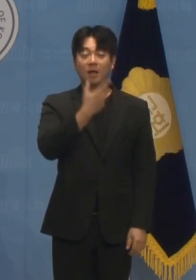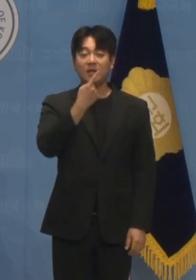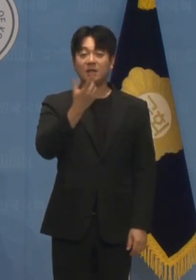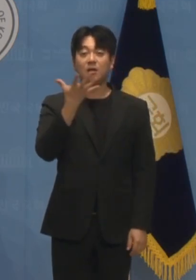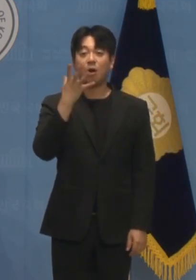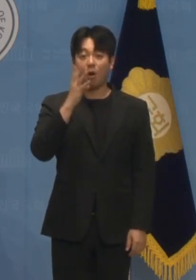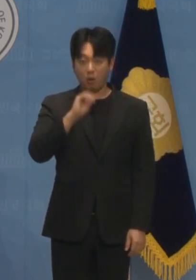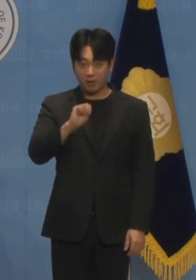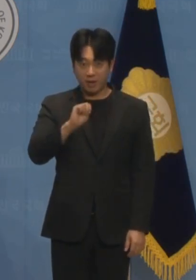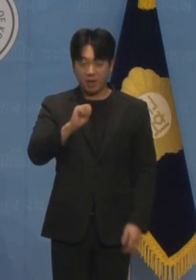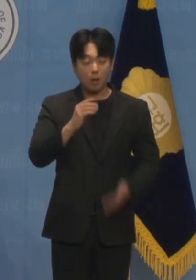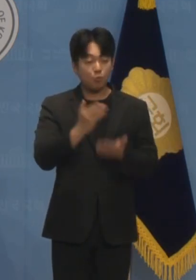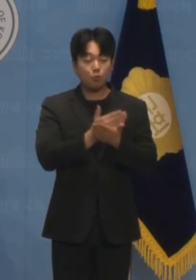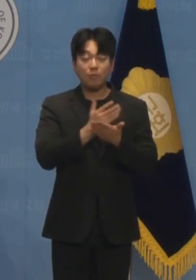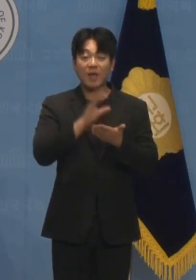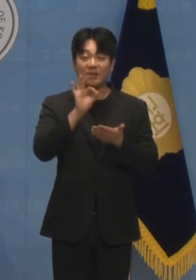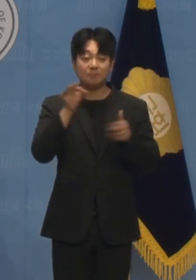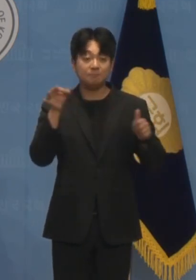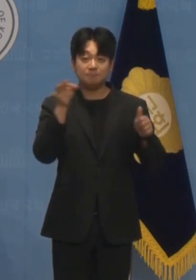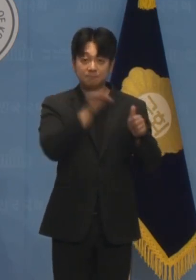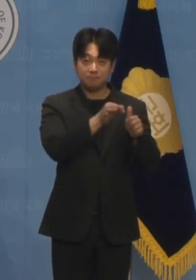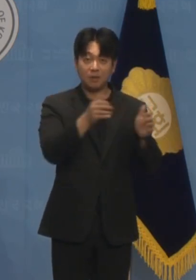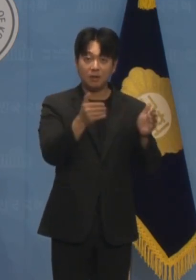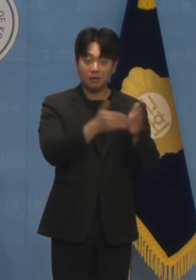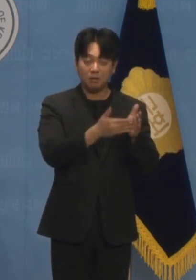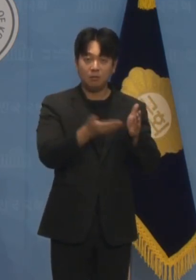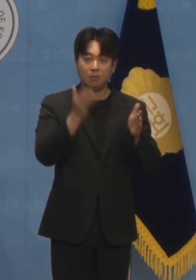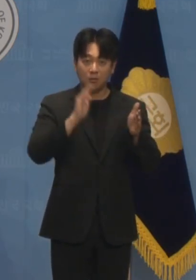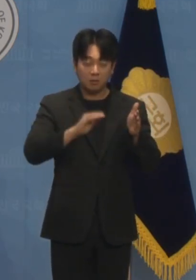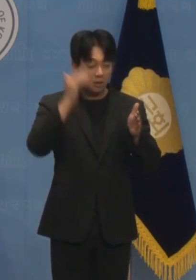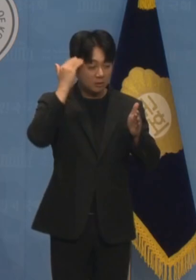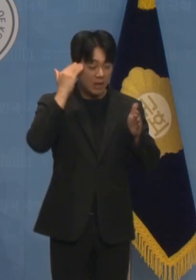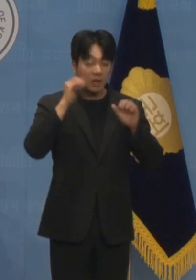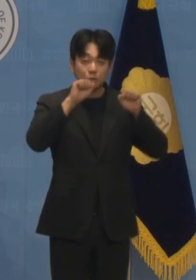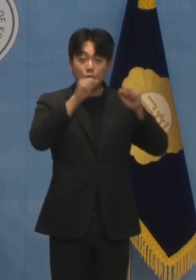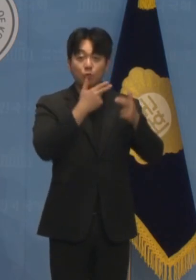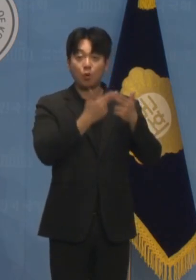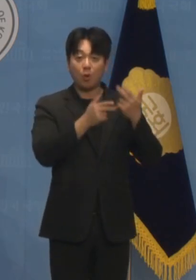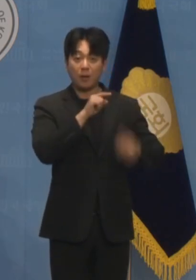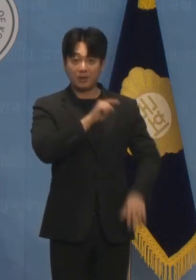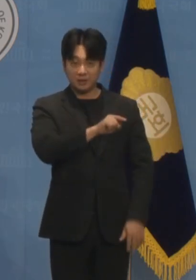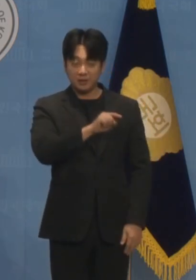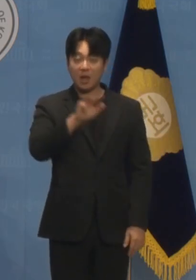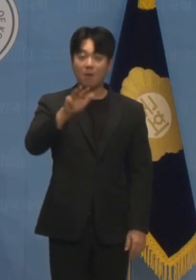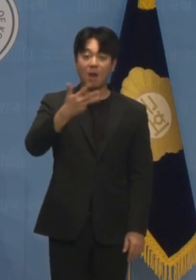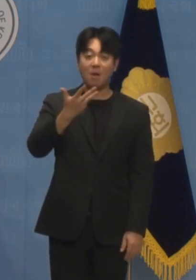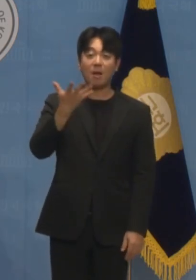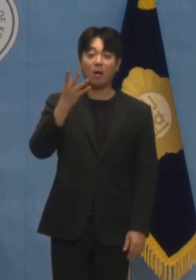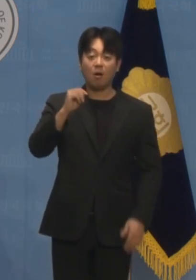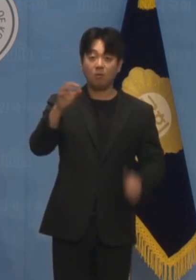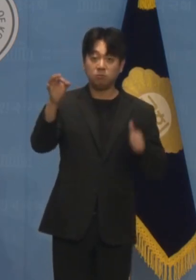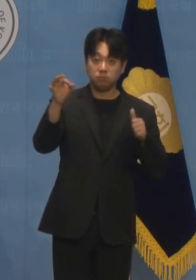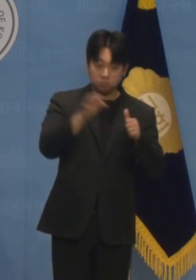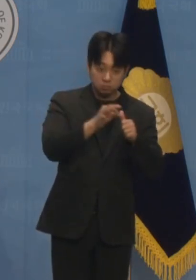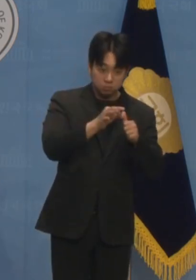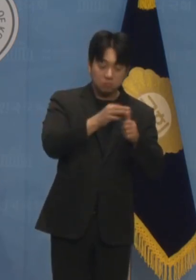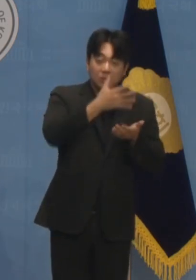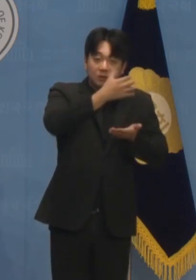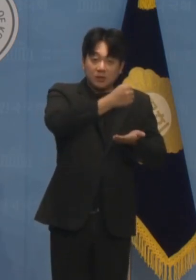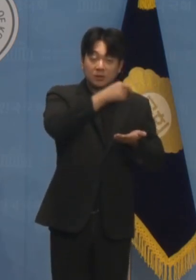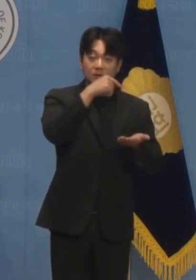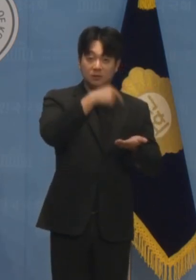원의 분배금을 지급받았습니다. 그런데 대한체육회는 지급받은 현금을 아무런 근거 규정도